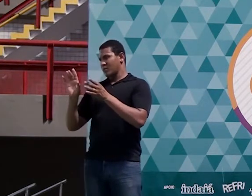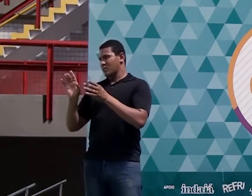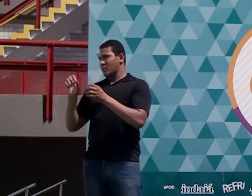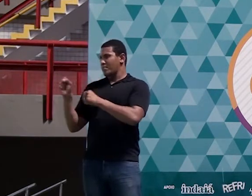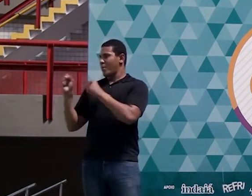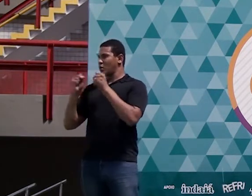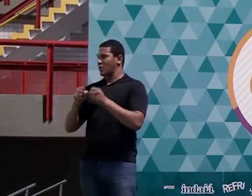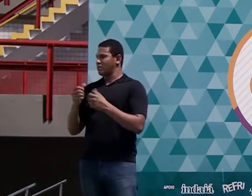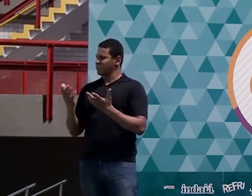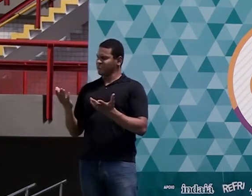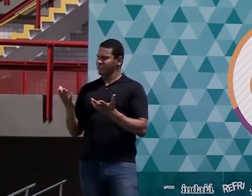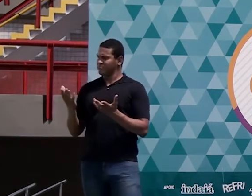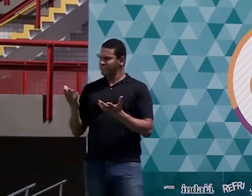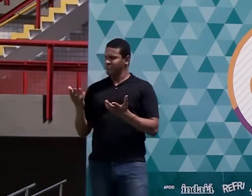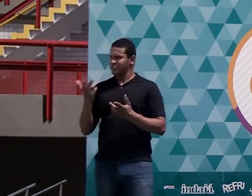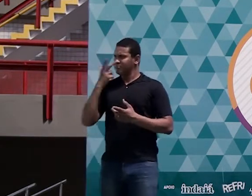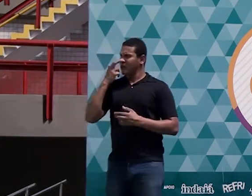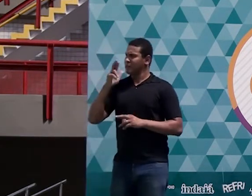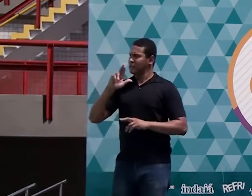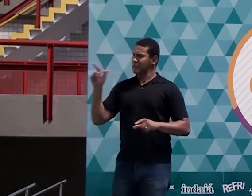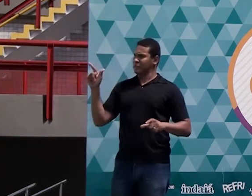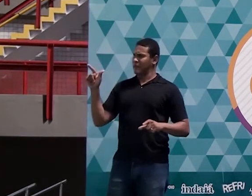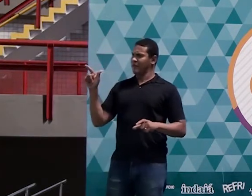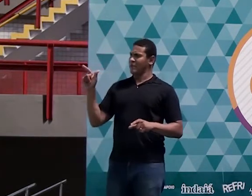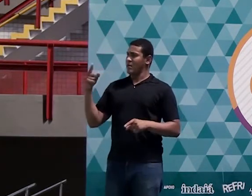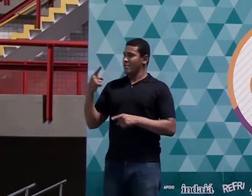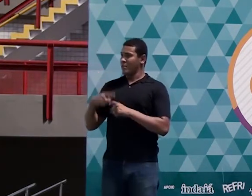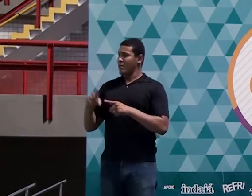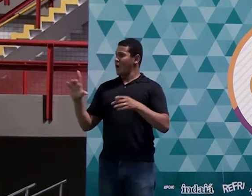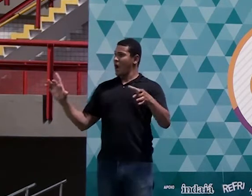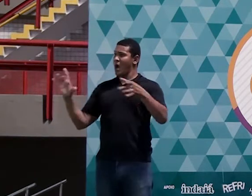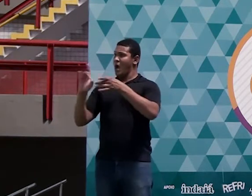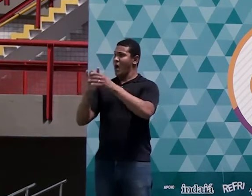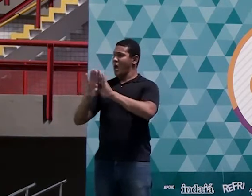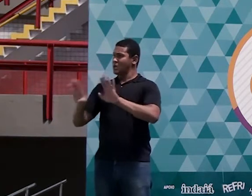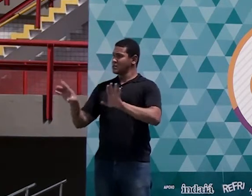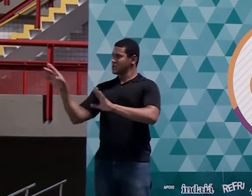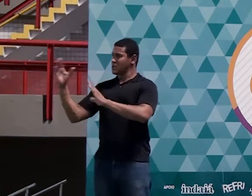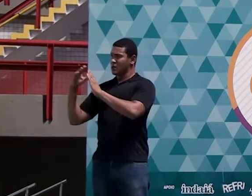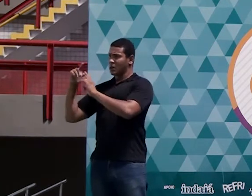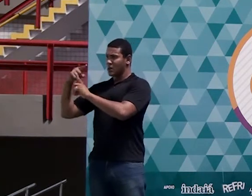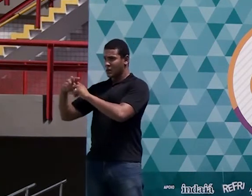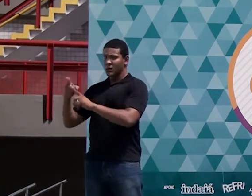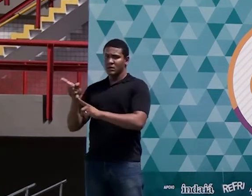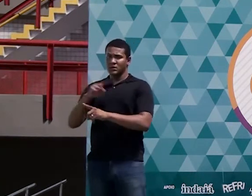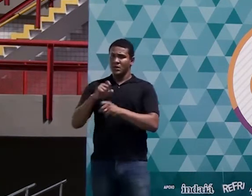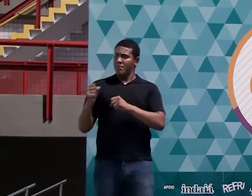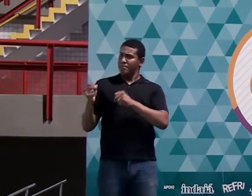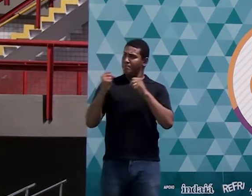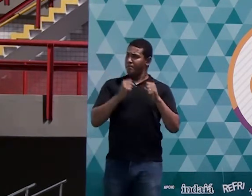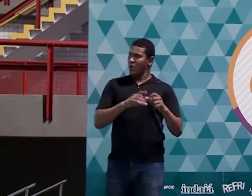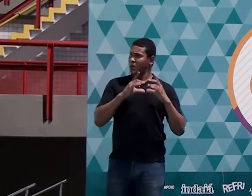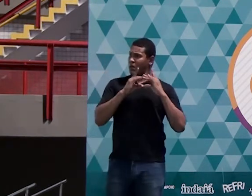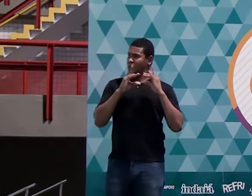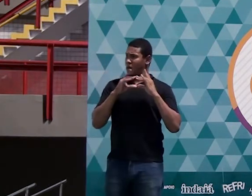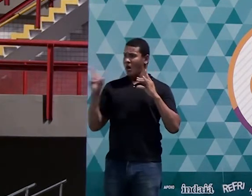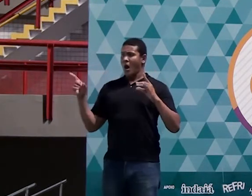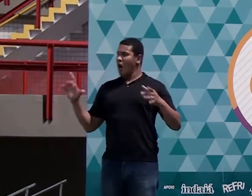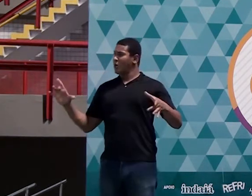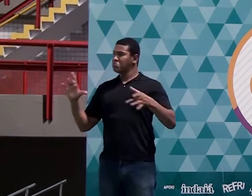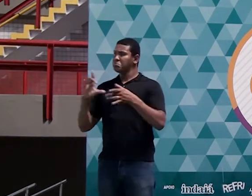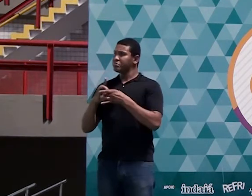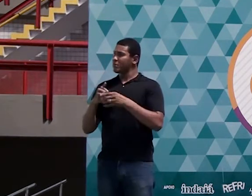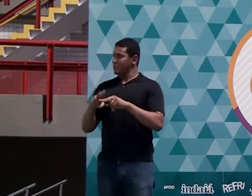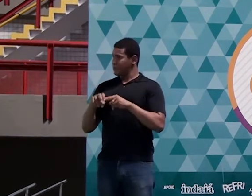igreja ele estava ligado ao poder do seu feudal, porque a grande proprietária de terras era a própria igreja.